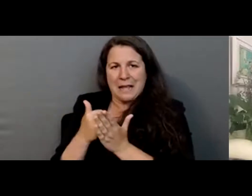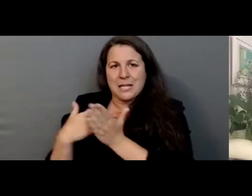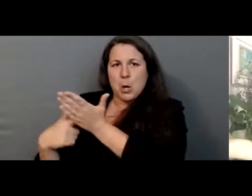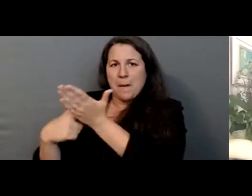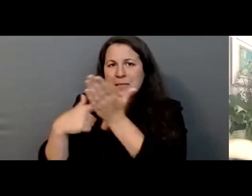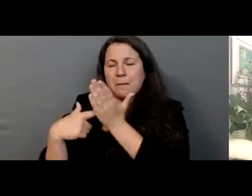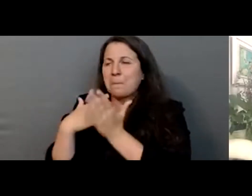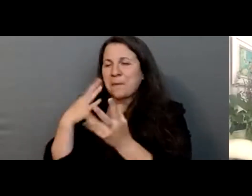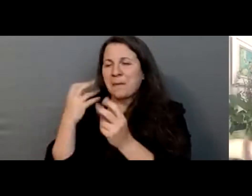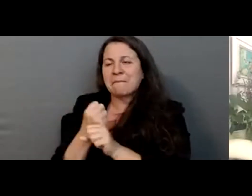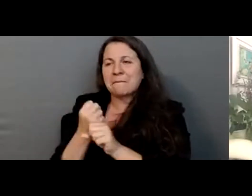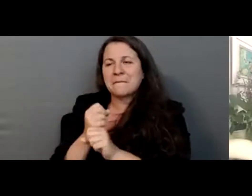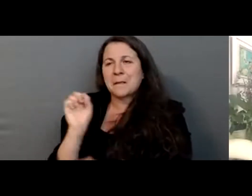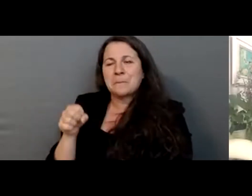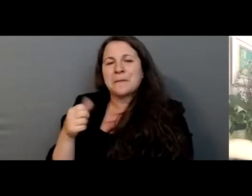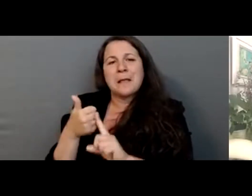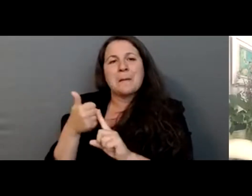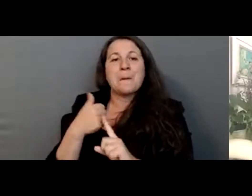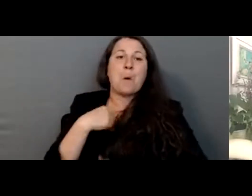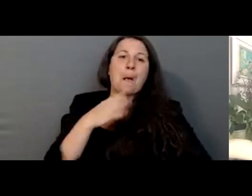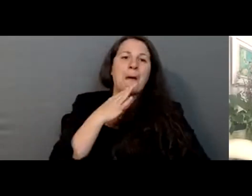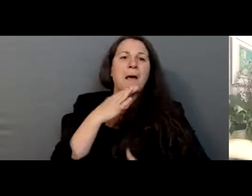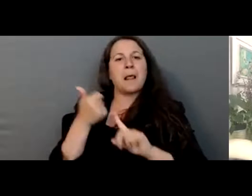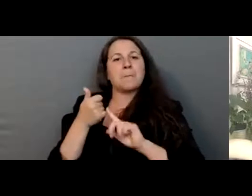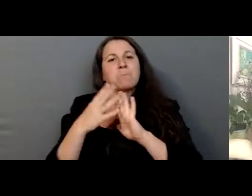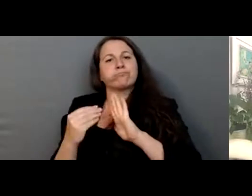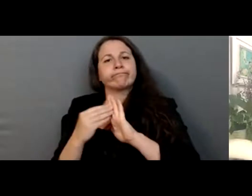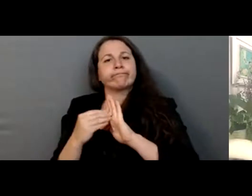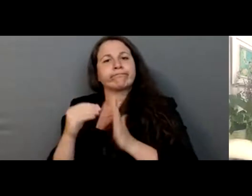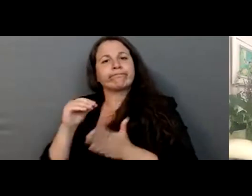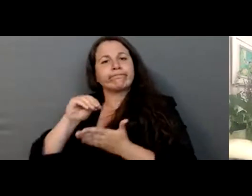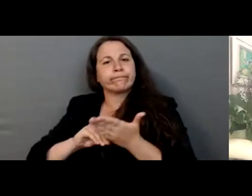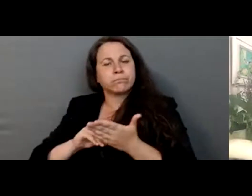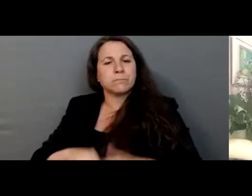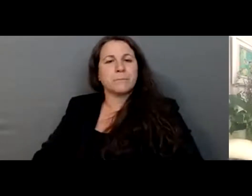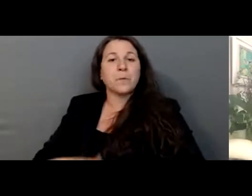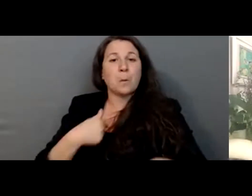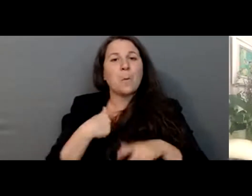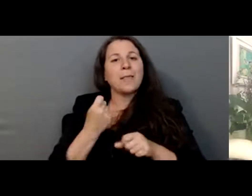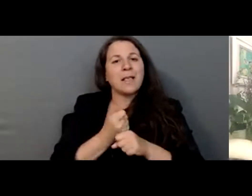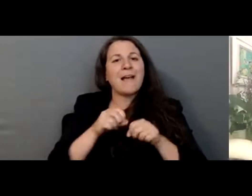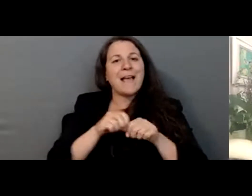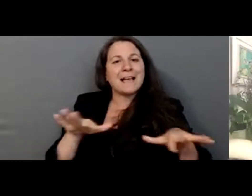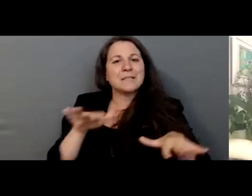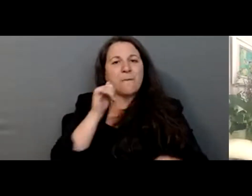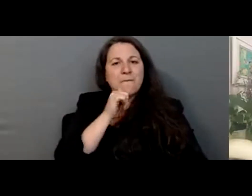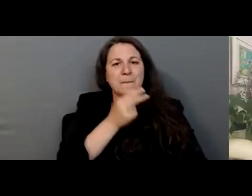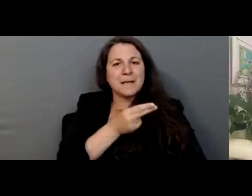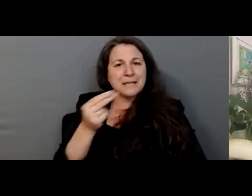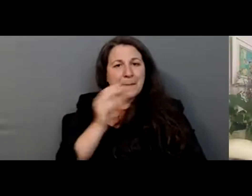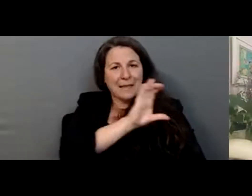fait ça, donc je n'ai pas à redire. Donc, en effet, je travaille au Réseau d'action des femmes handicapées du